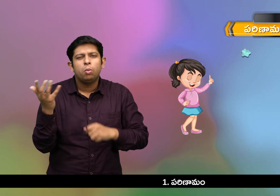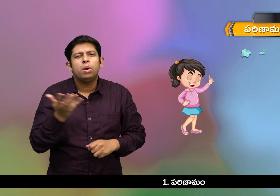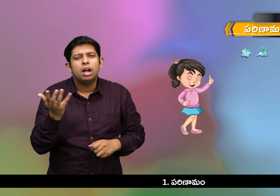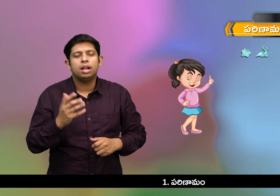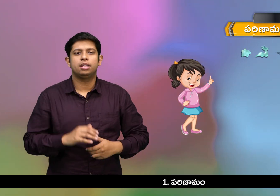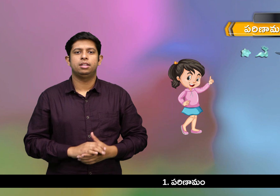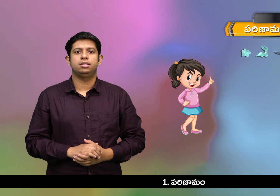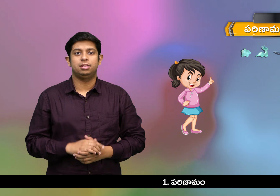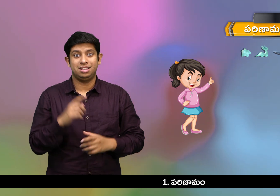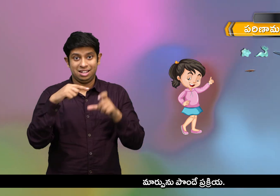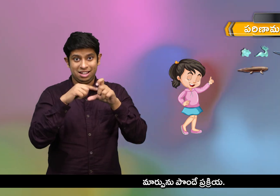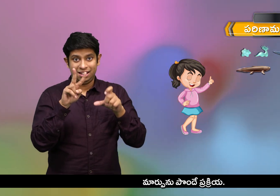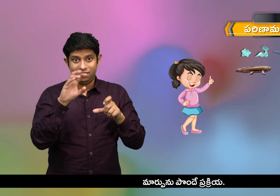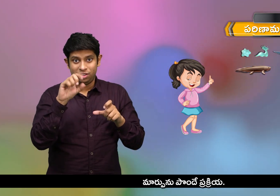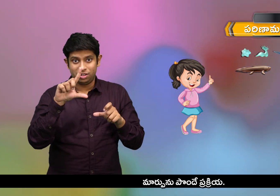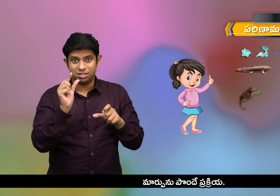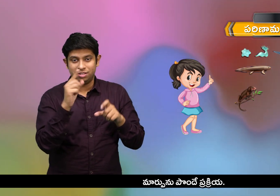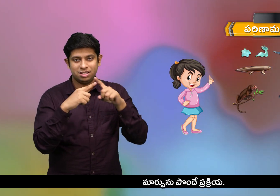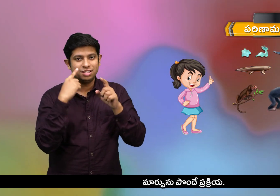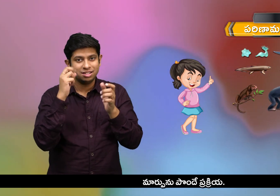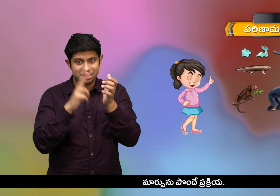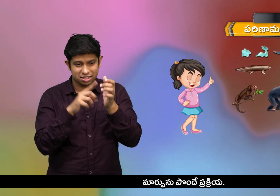పరిణామం అనేది మార్పును పొందే ప్రక్రియ.